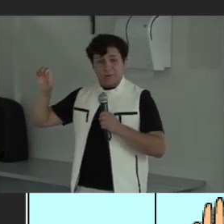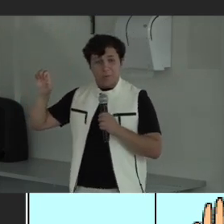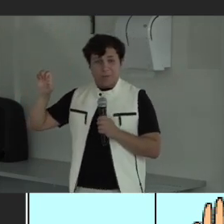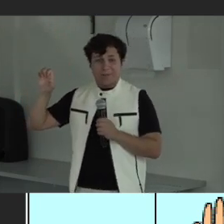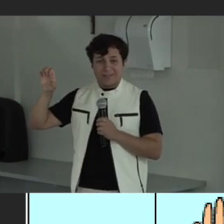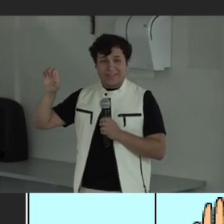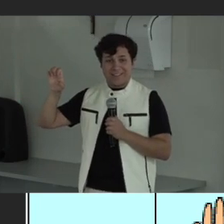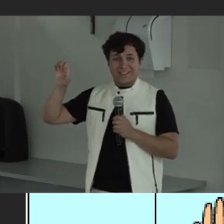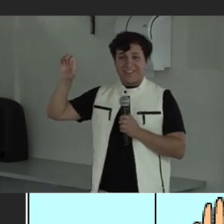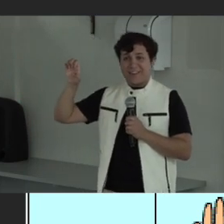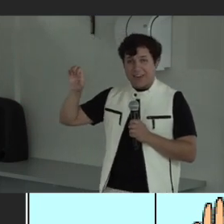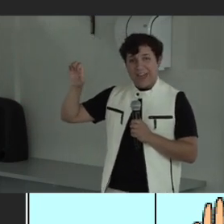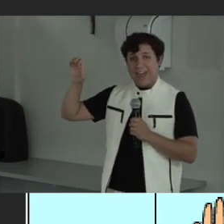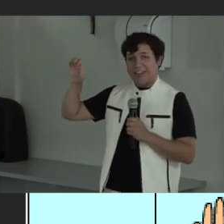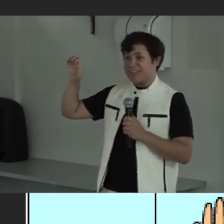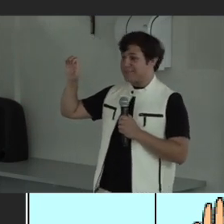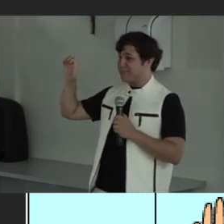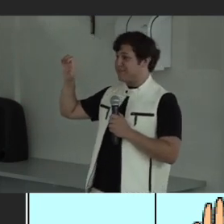preocupen. E.